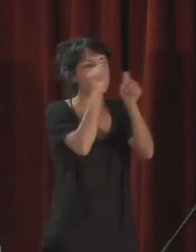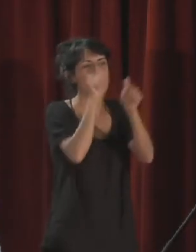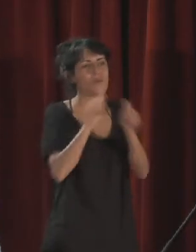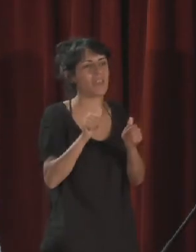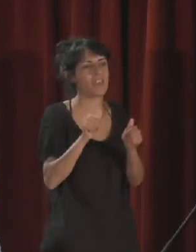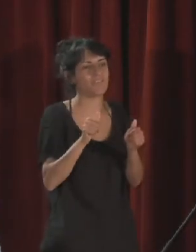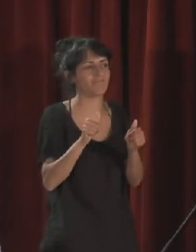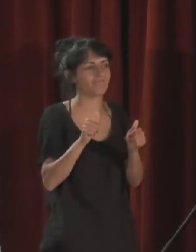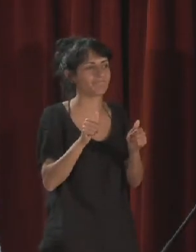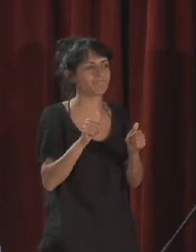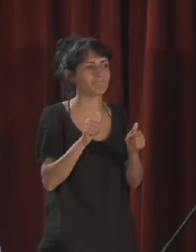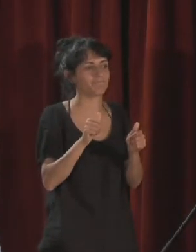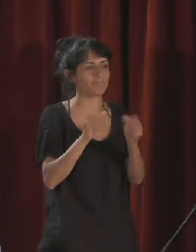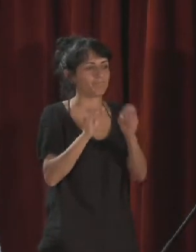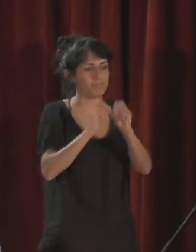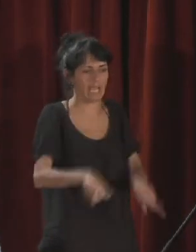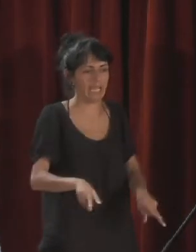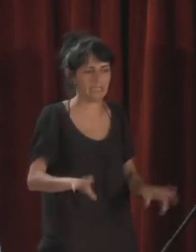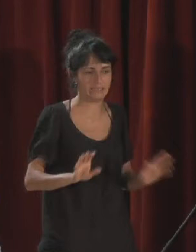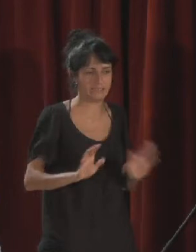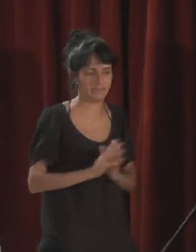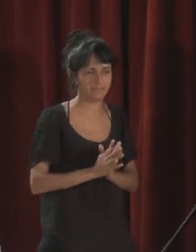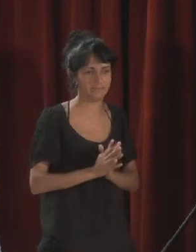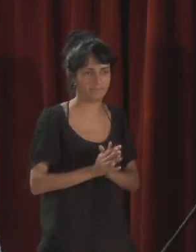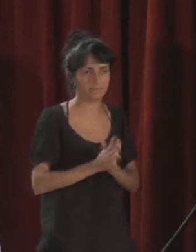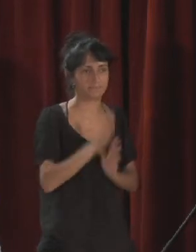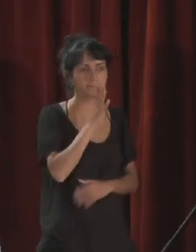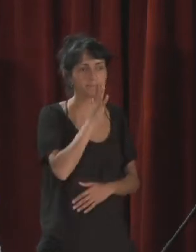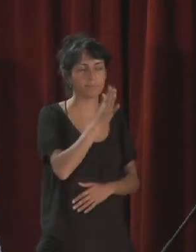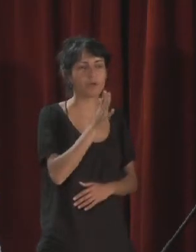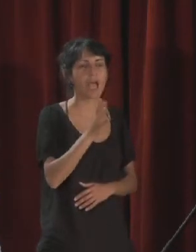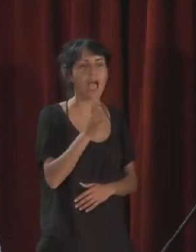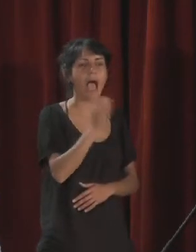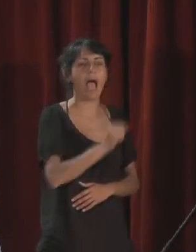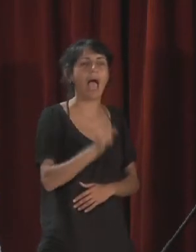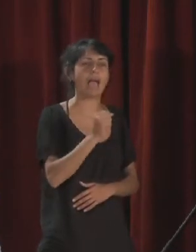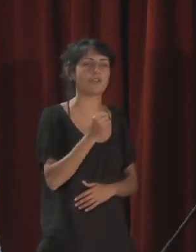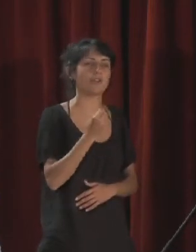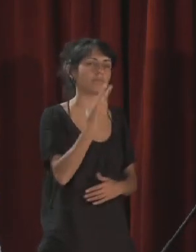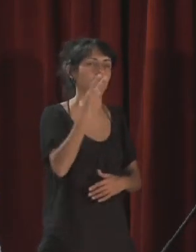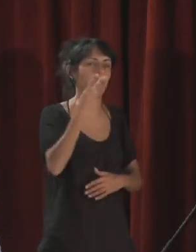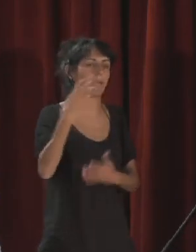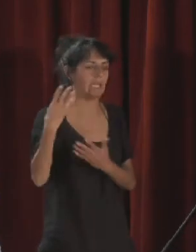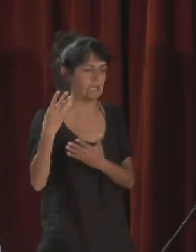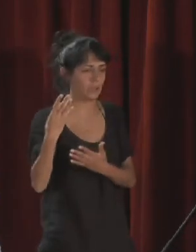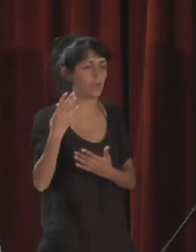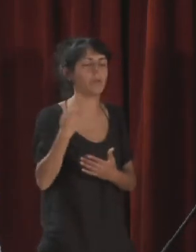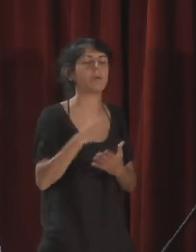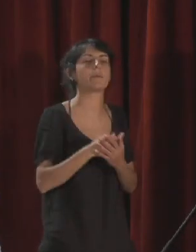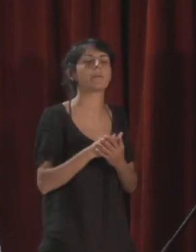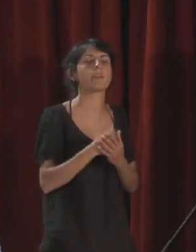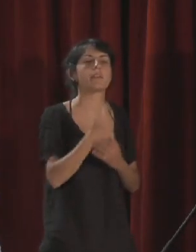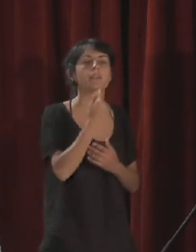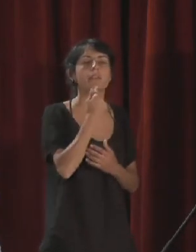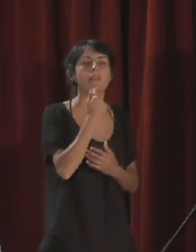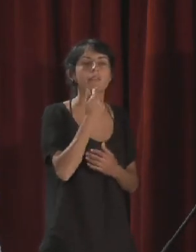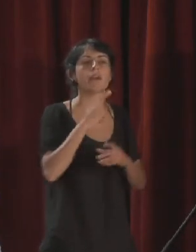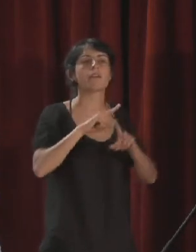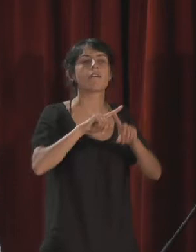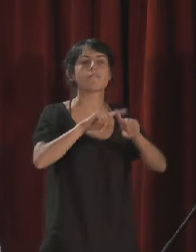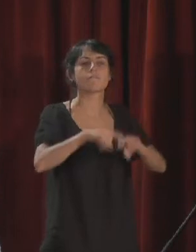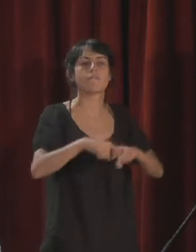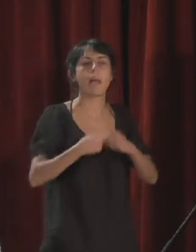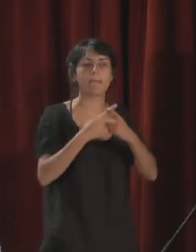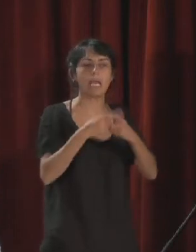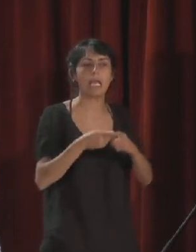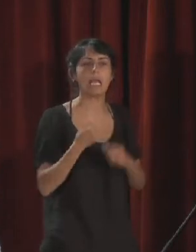29, dentro dese chamado New Deal, decidíronse por rescatar as economías familiares, por sanear a débeda das